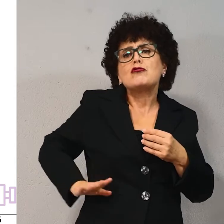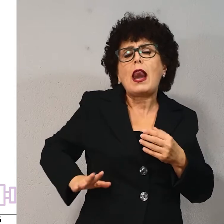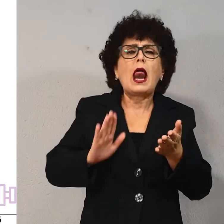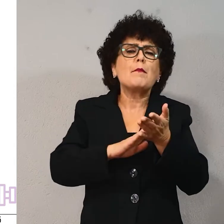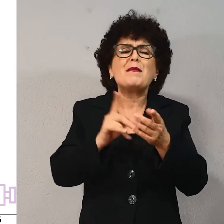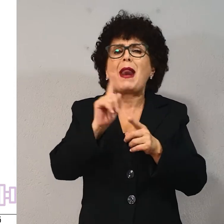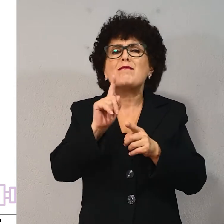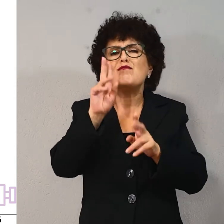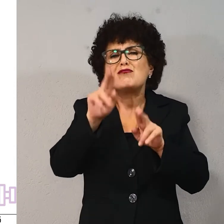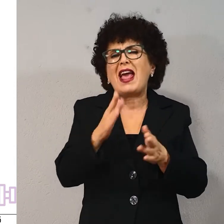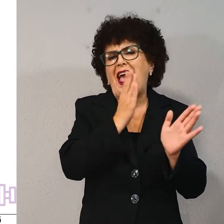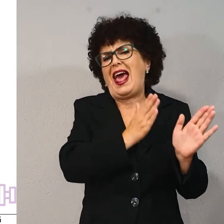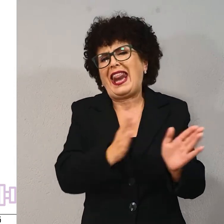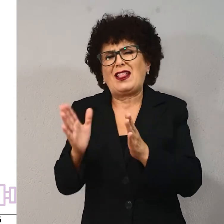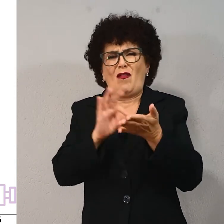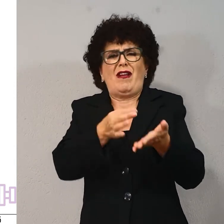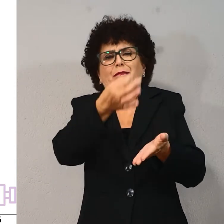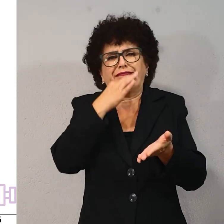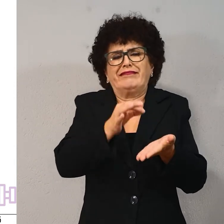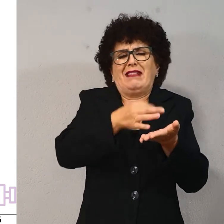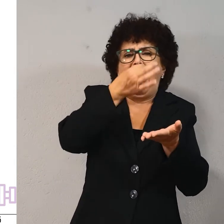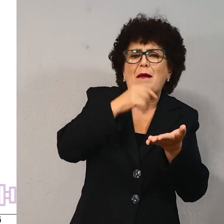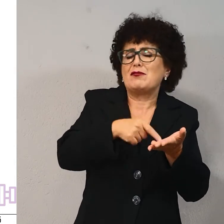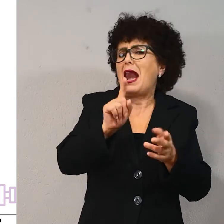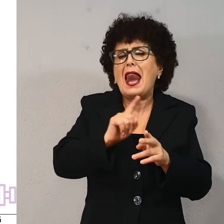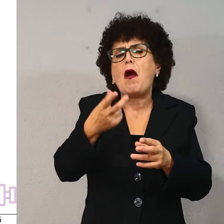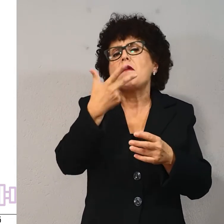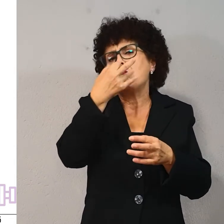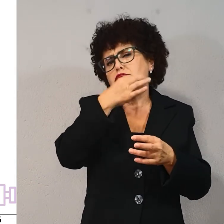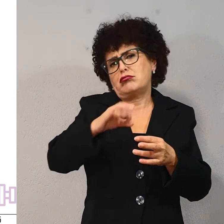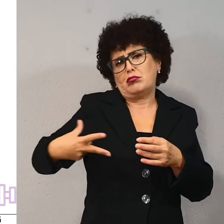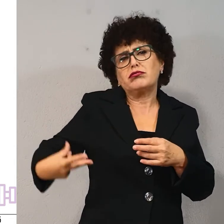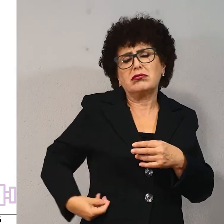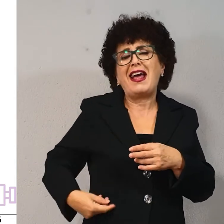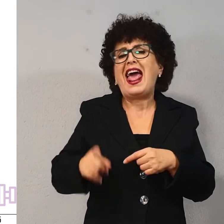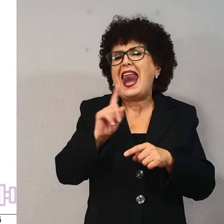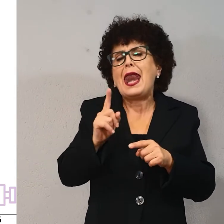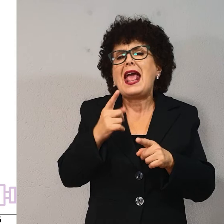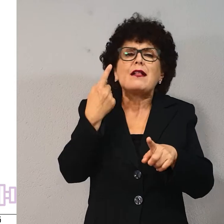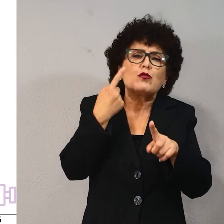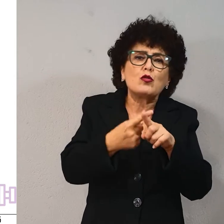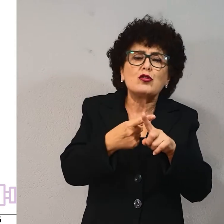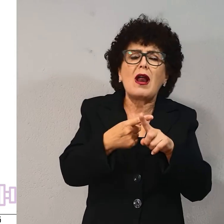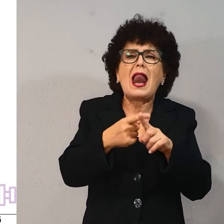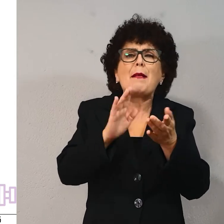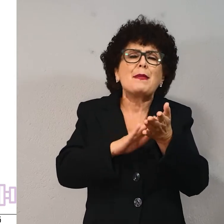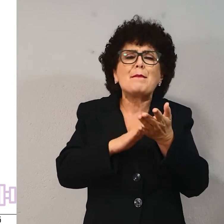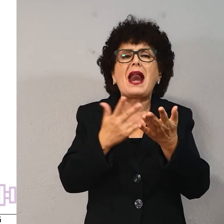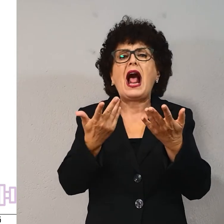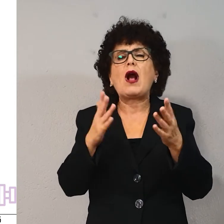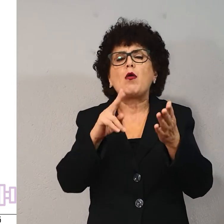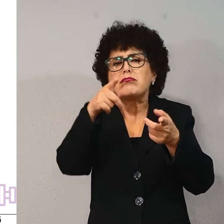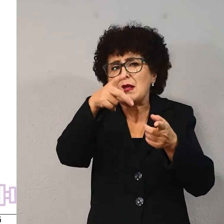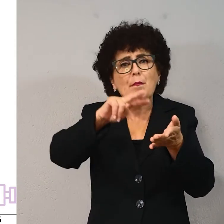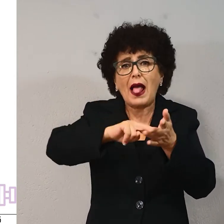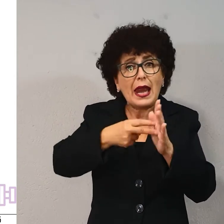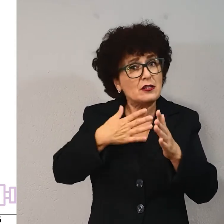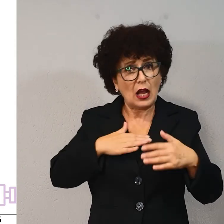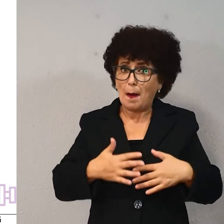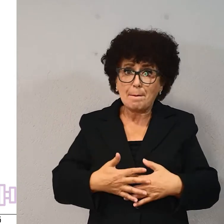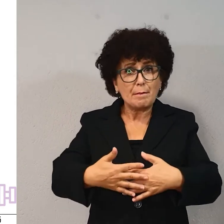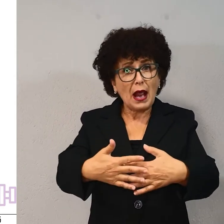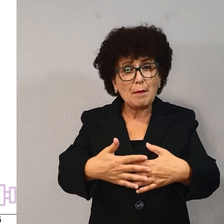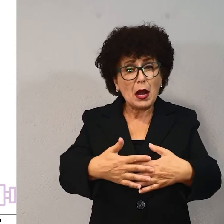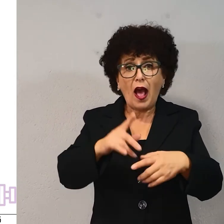можат редовно да земаат контрацептивни таблети. Не е соодветен метод на контрацепција доколку планираш бременост